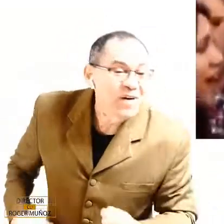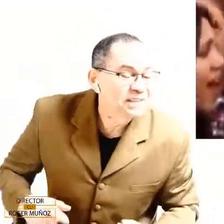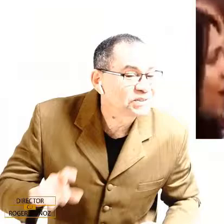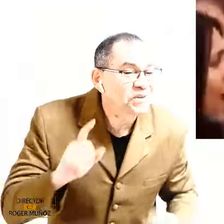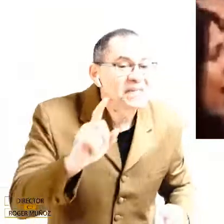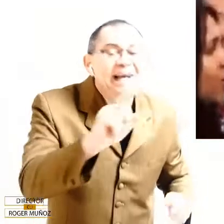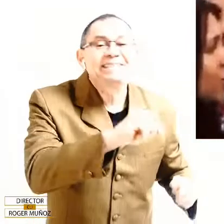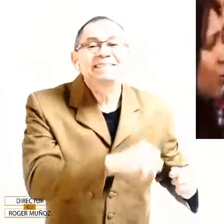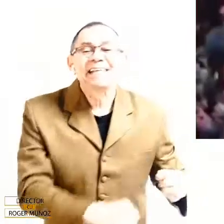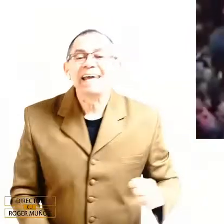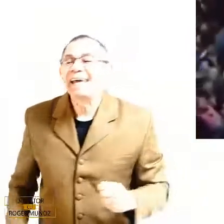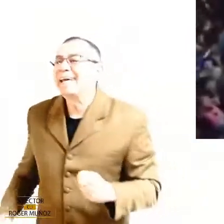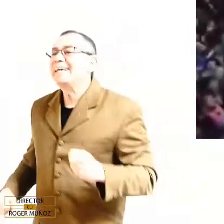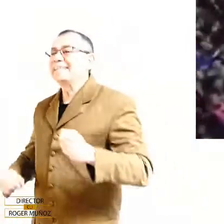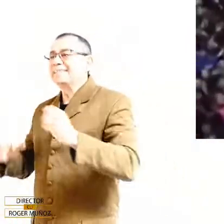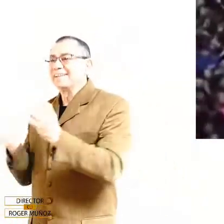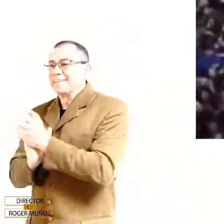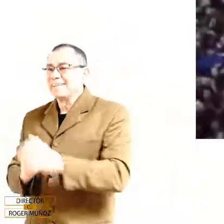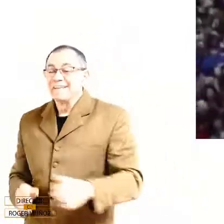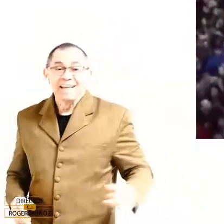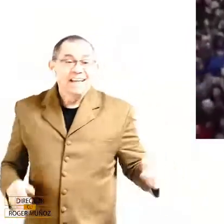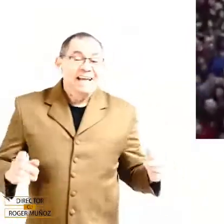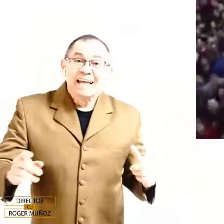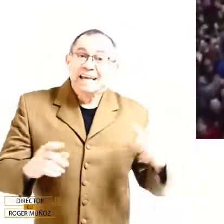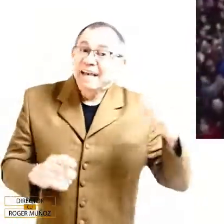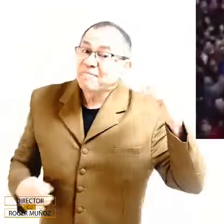Todo estudiante